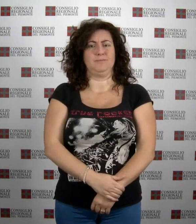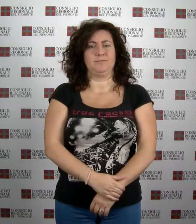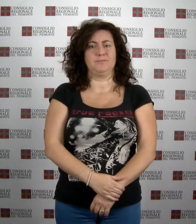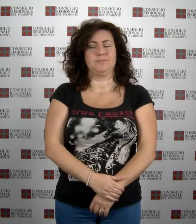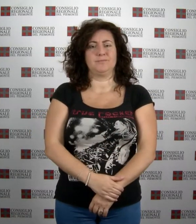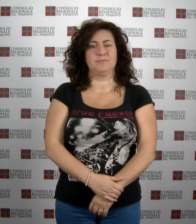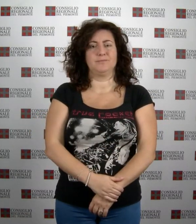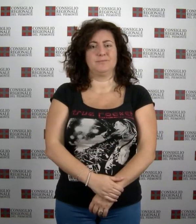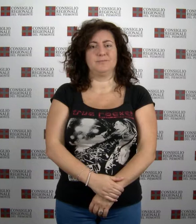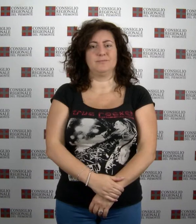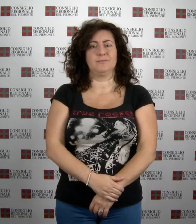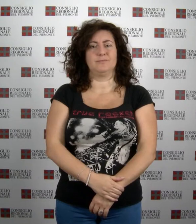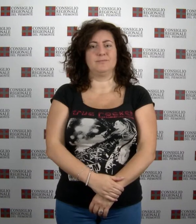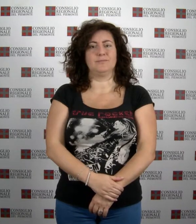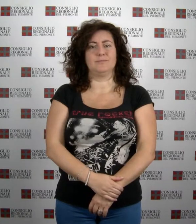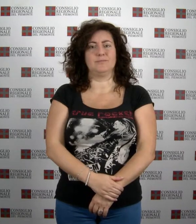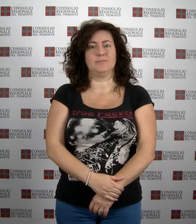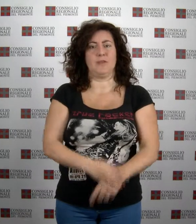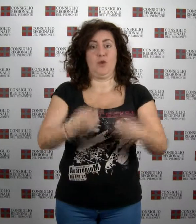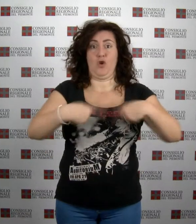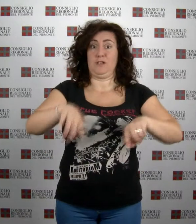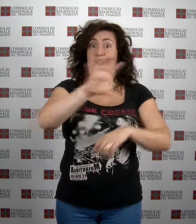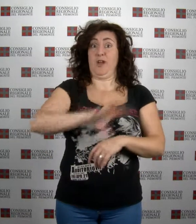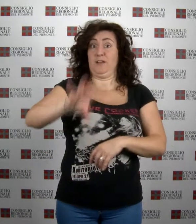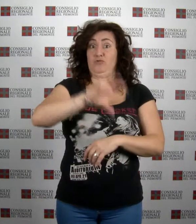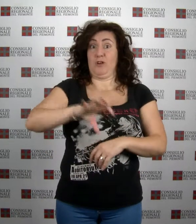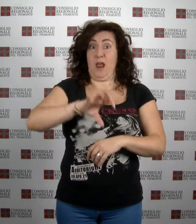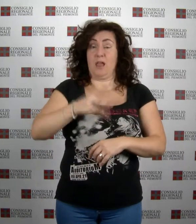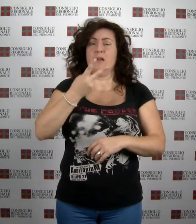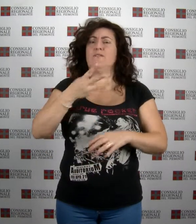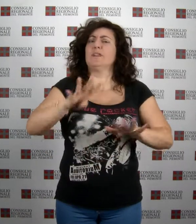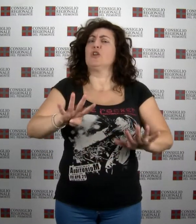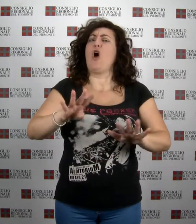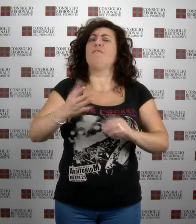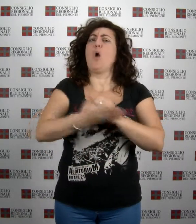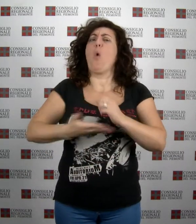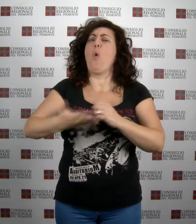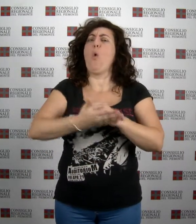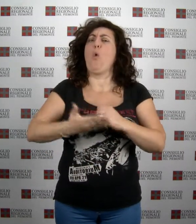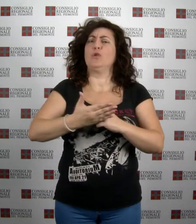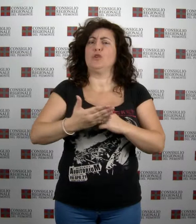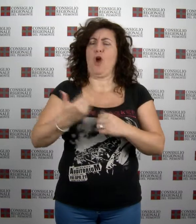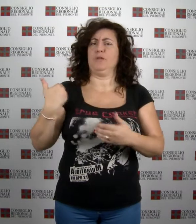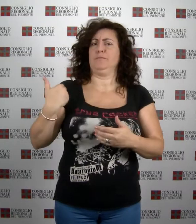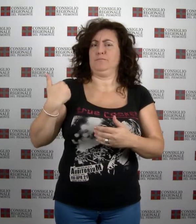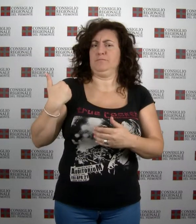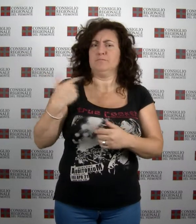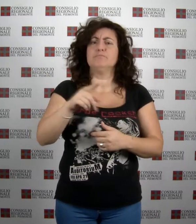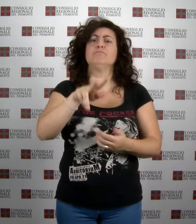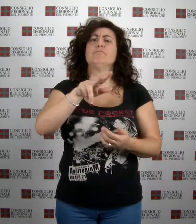7 giorni in consiglio. Il Consiglio regionale, nella seduta del 29 luglio, ha approvato la variazione al